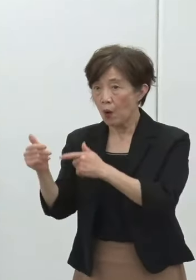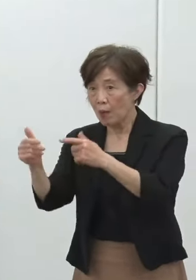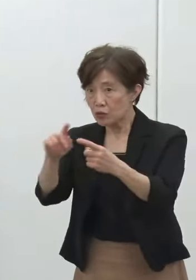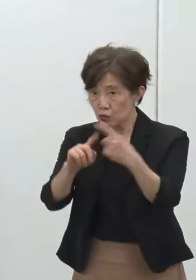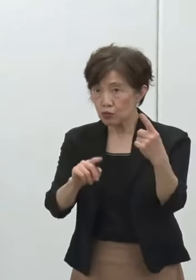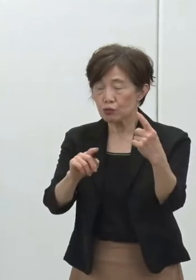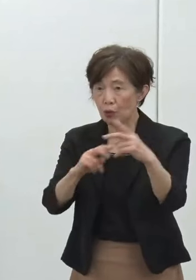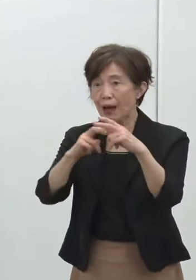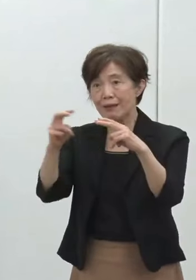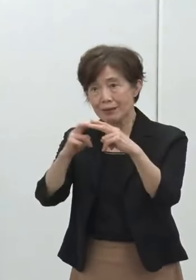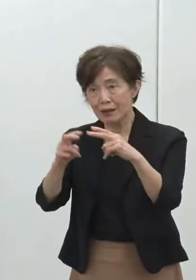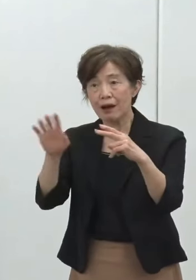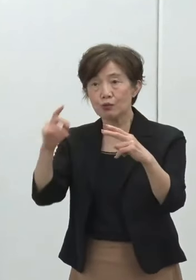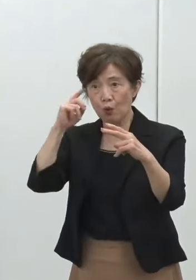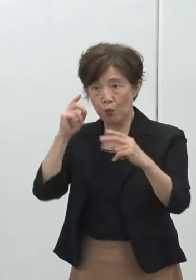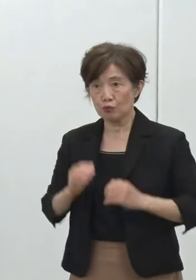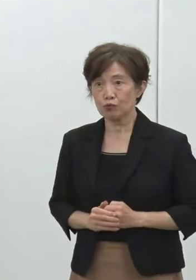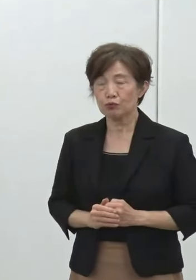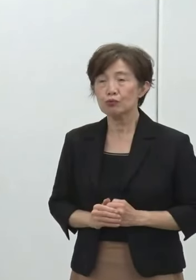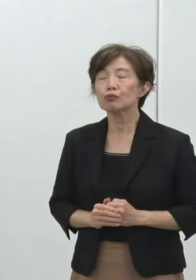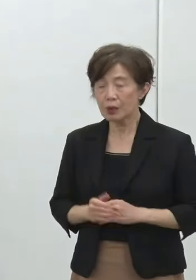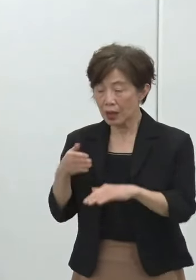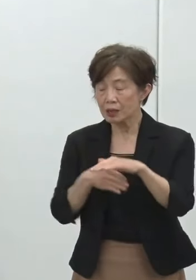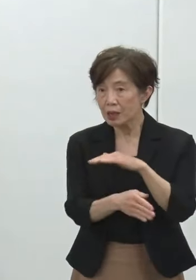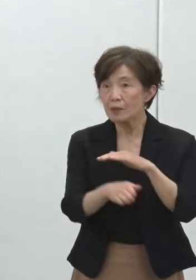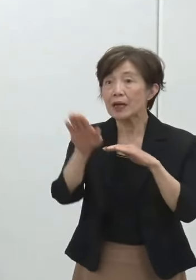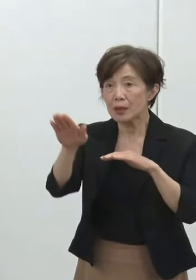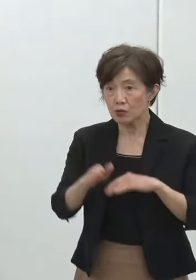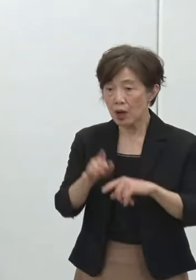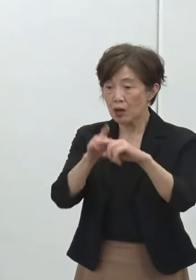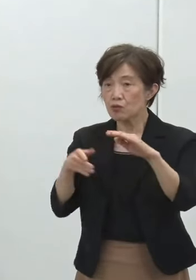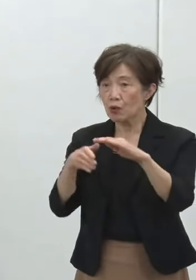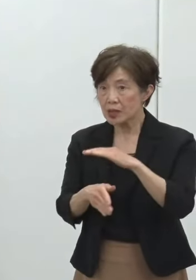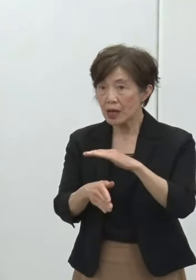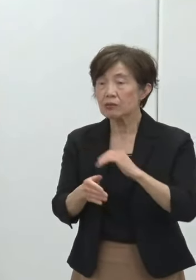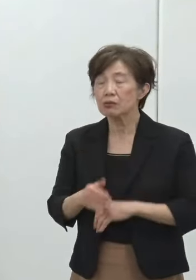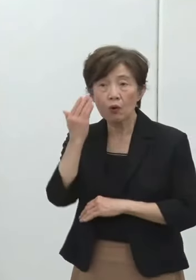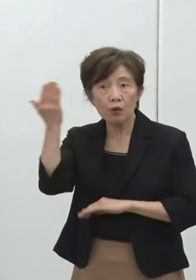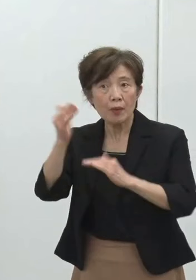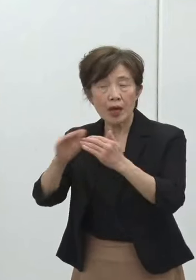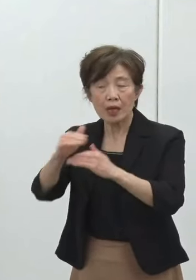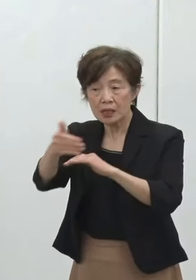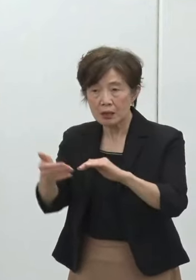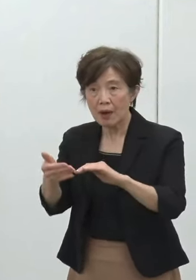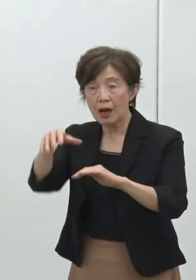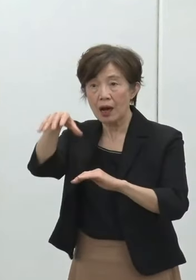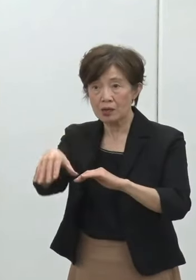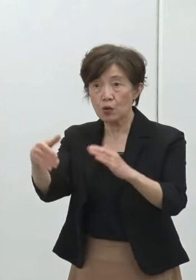り公共交通機関があるかと思います。メトロが通ってます。中央線の夢洲駅を通じて会場に来れることになり